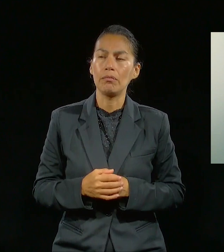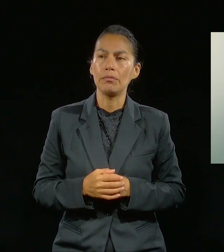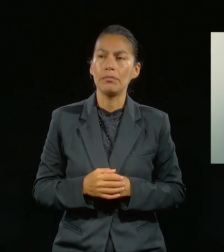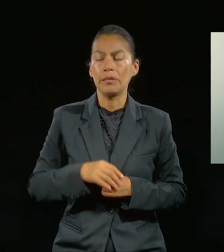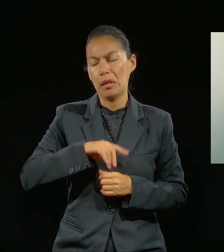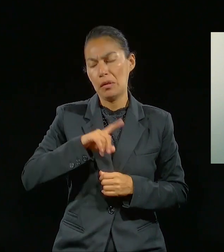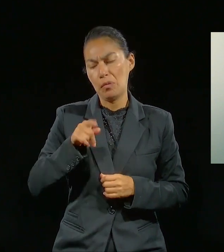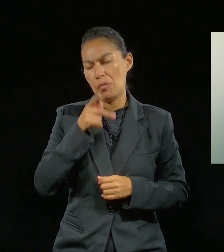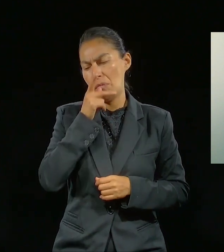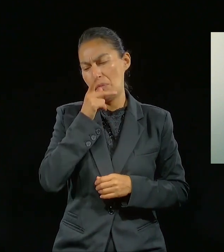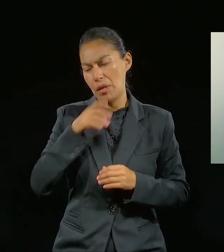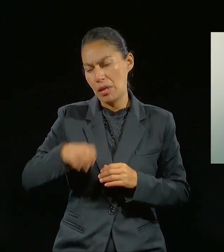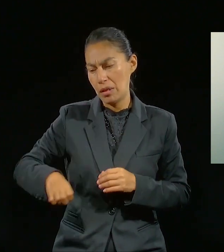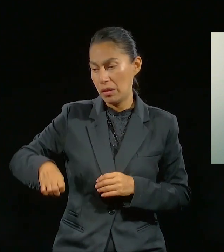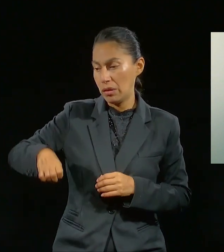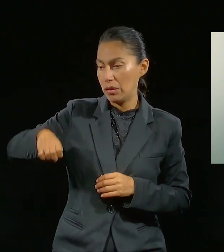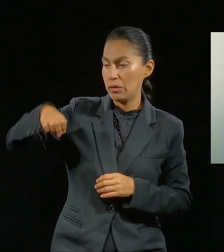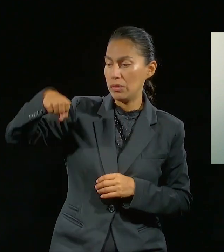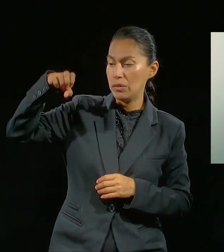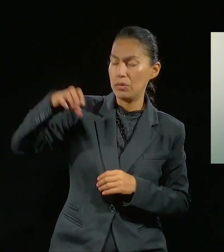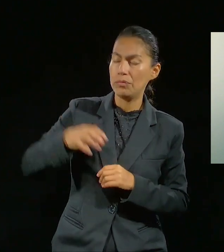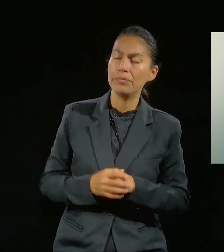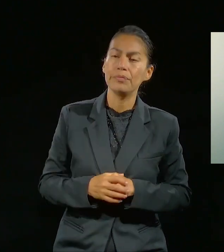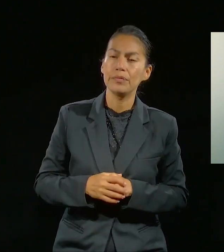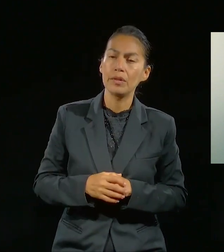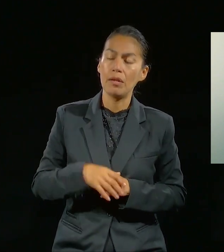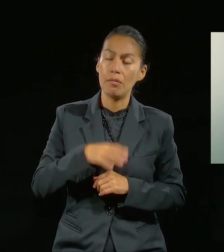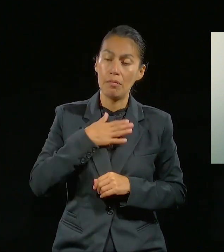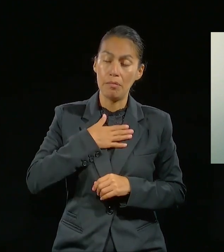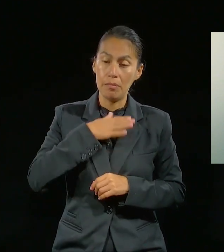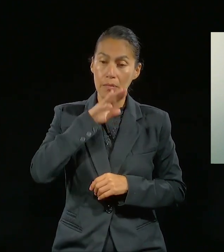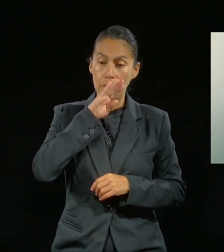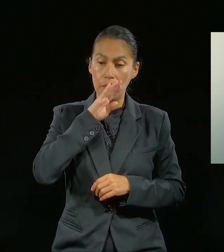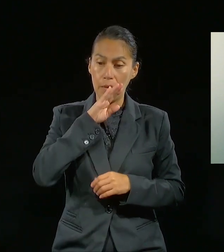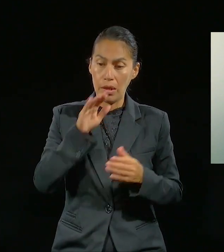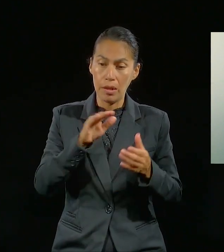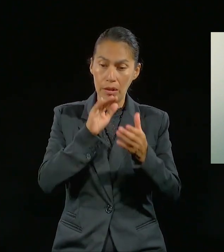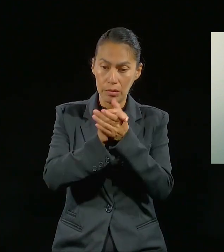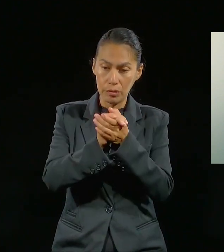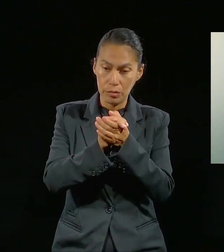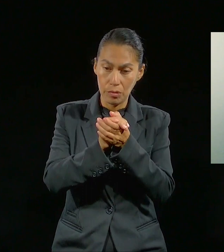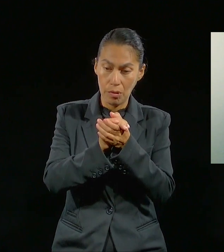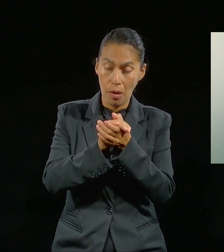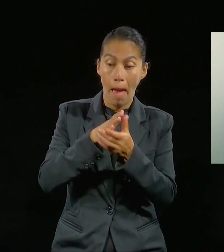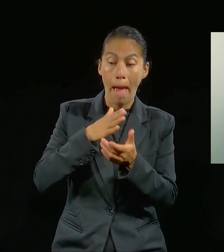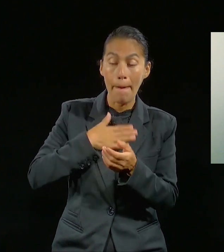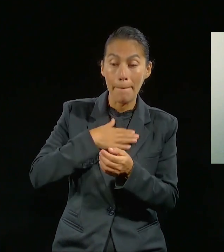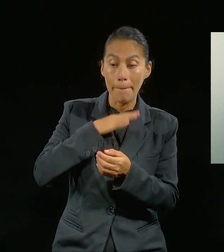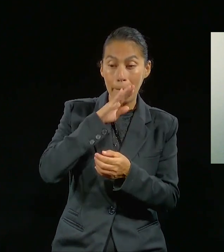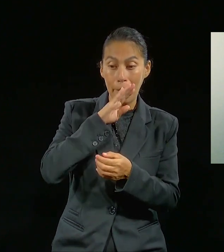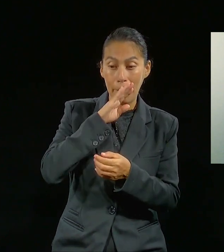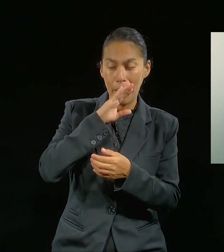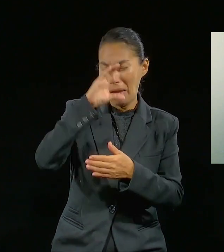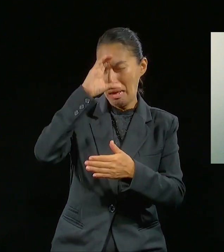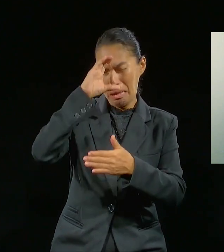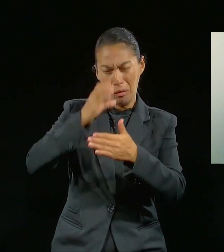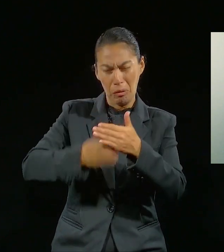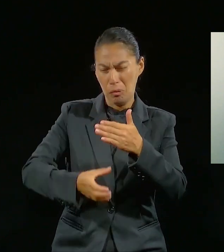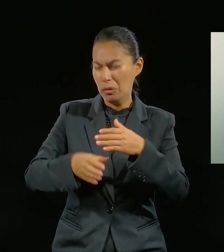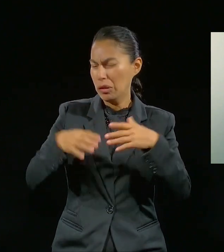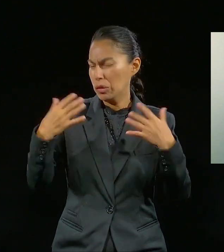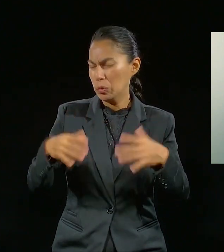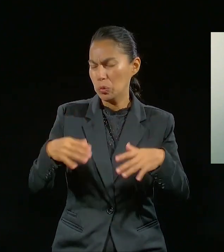Y después él, mi papá, creció y se casó con mi mamá, pero mi mamá era católica,